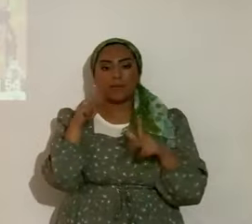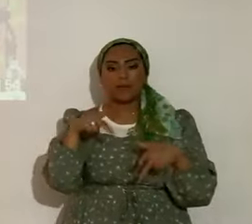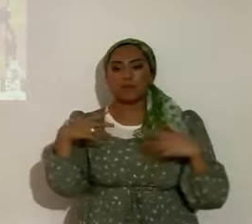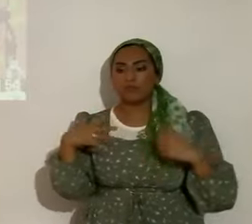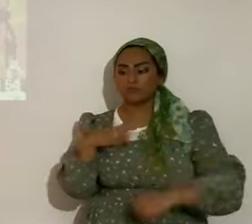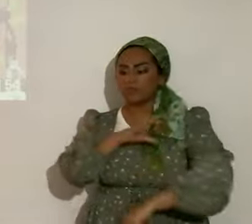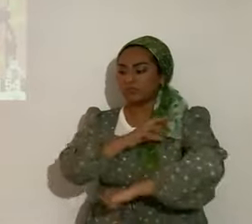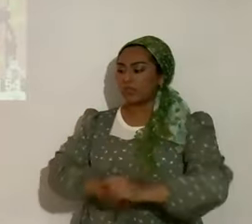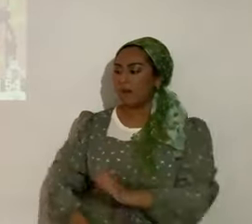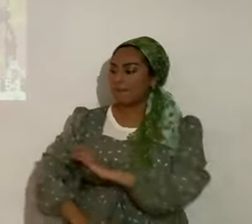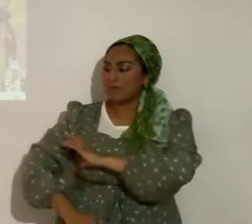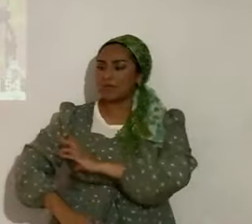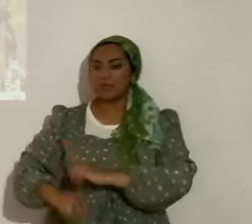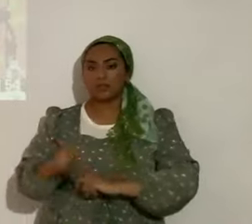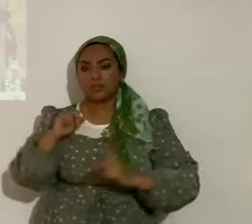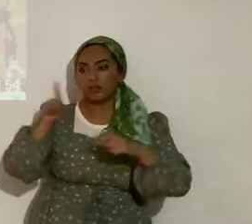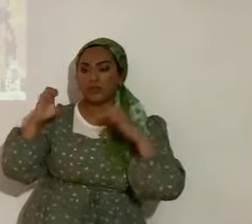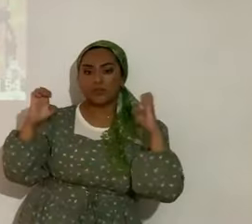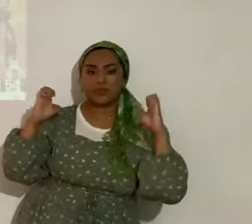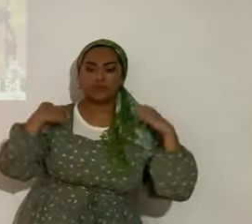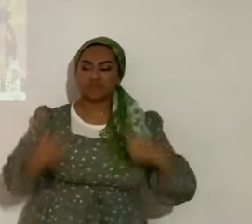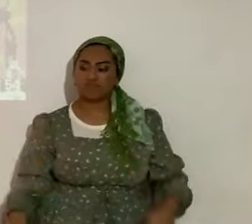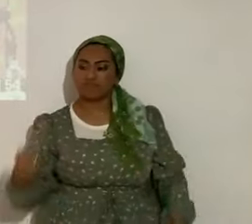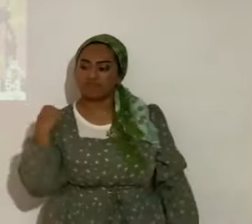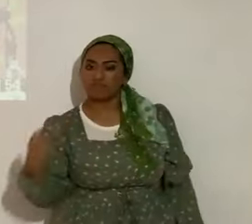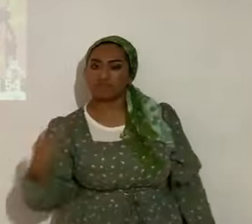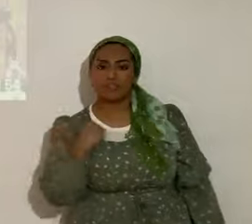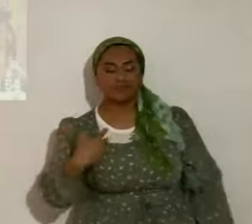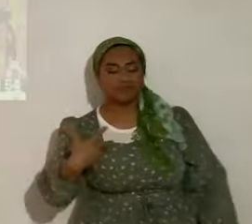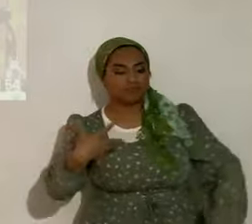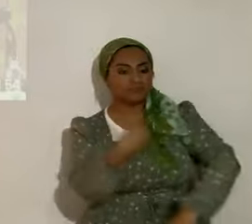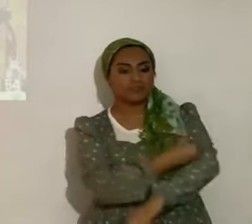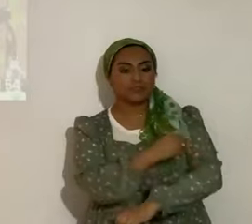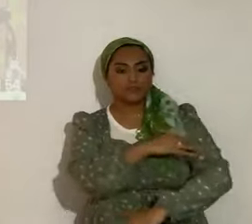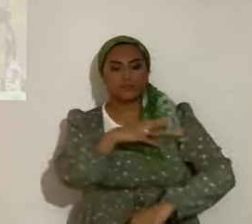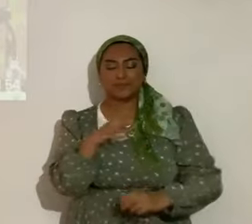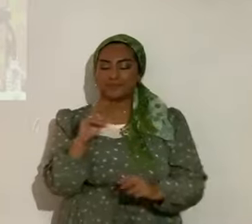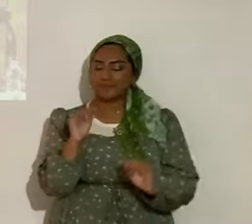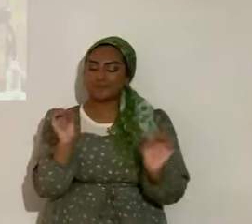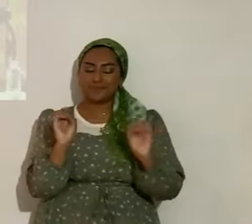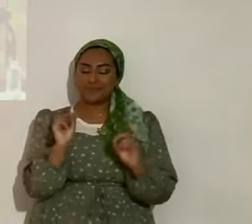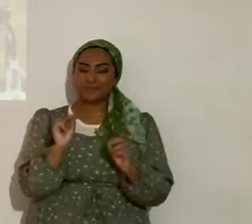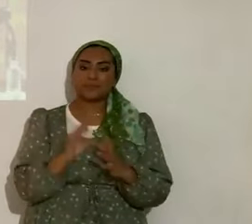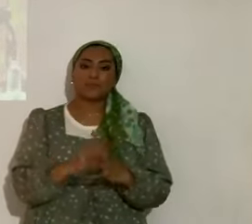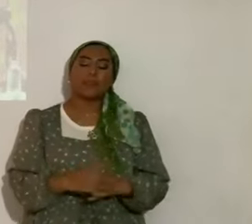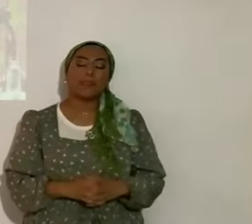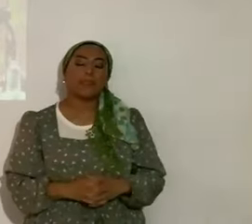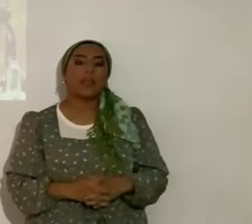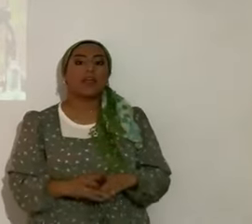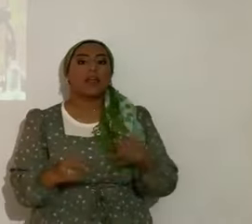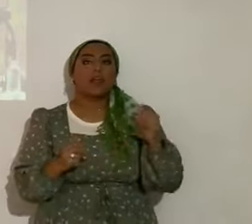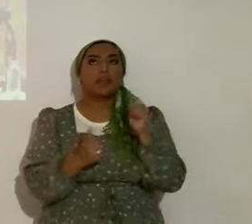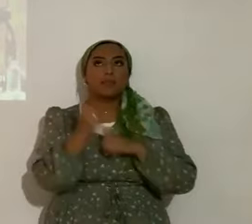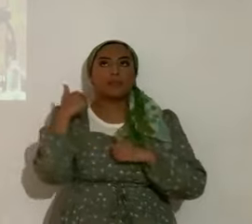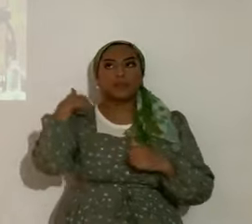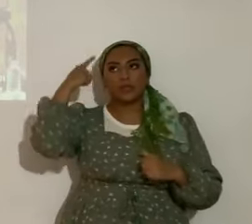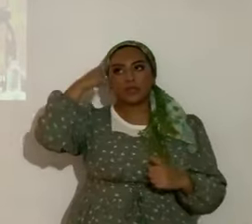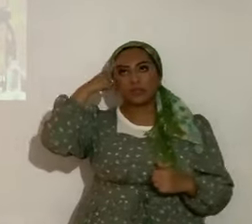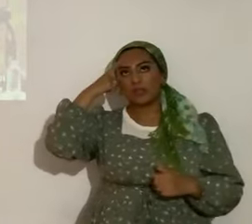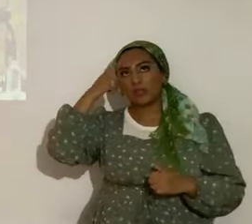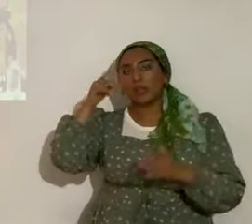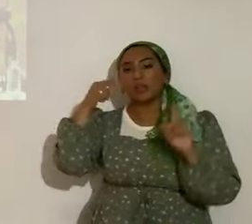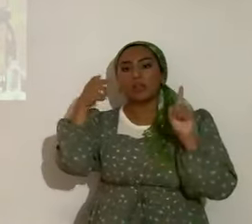musculoso, no iba al gimnasio a hacer pesas y inyectaba cosas y cosas raras, no. Lo más lógico pensar